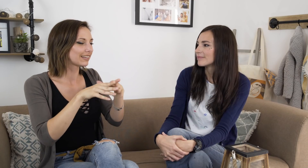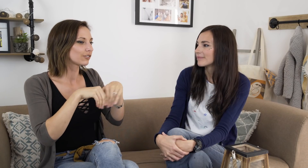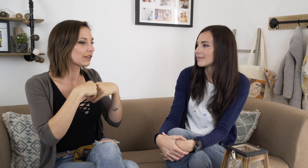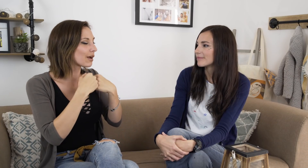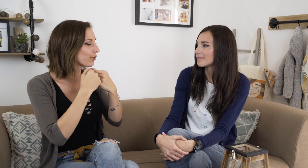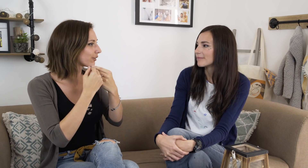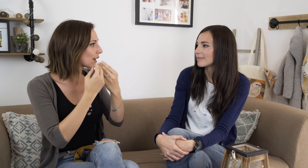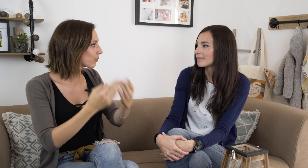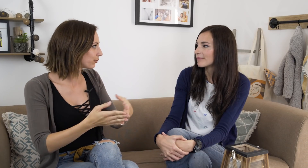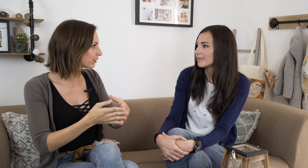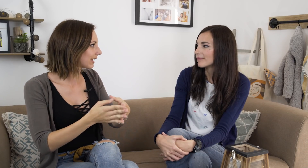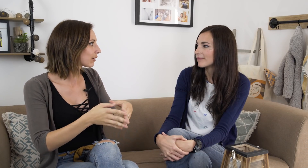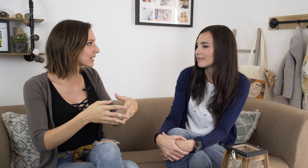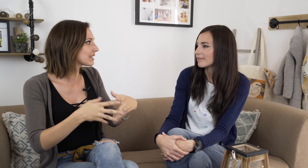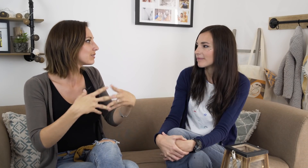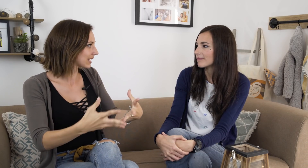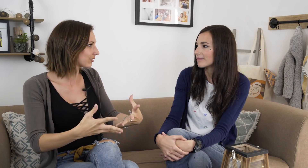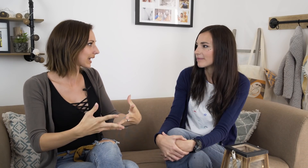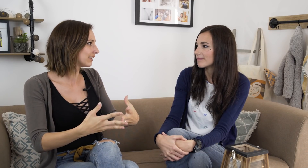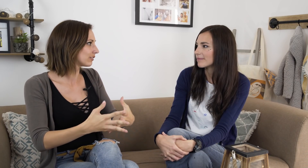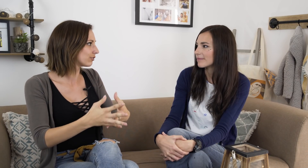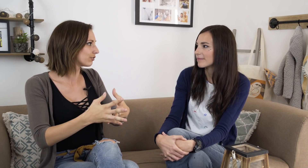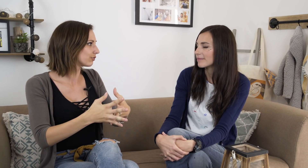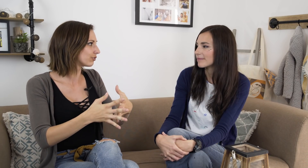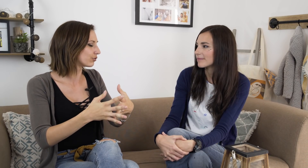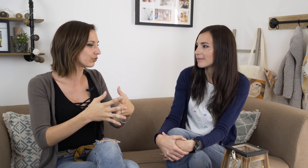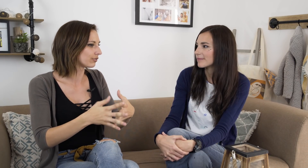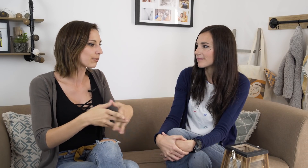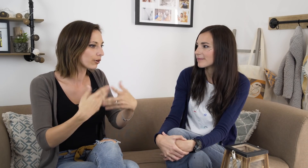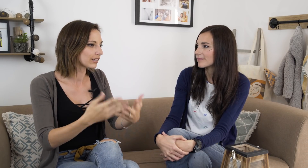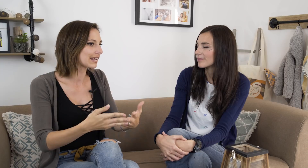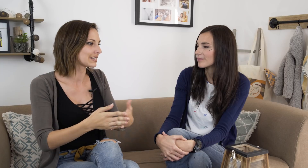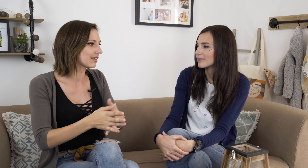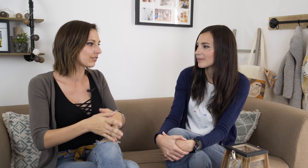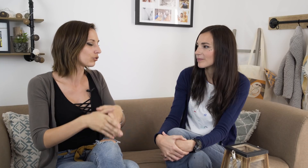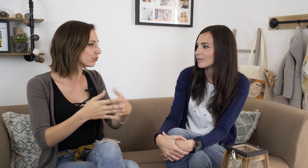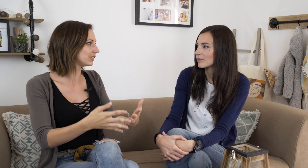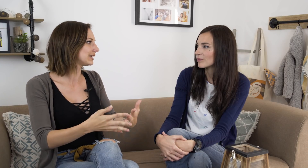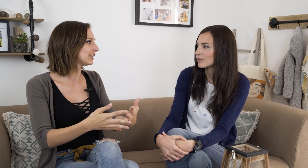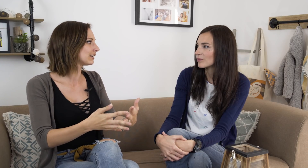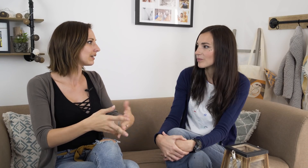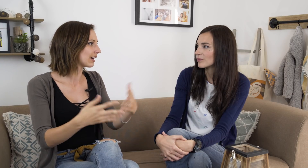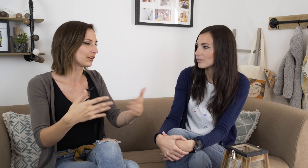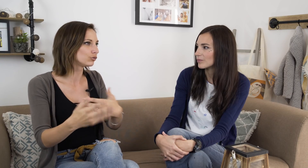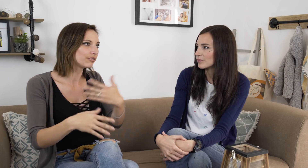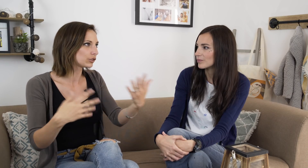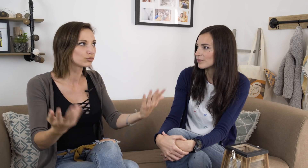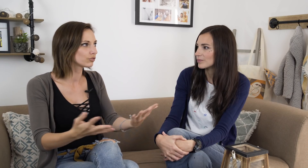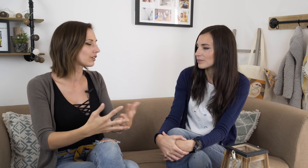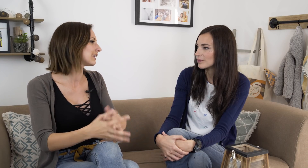Qu'est-ce que ça lui apporterait en plus? À quoi ça lui servirait d'apprendre la LSF et de communiquer avec nous, avec tout le monde dans la